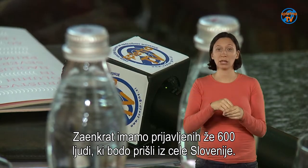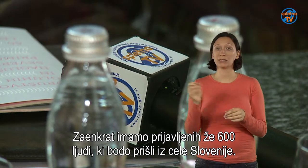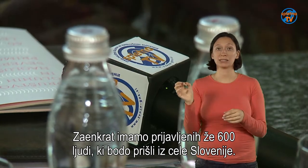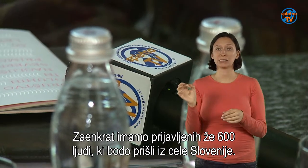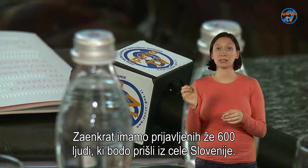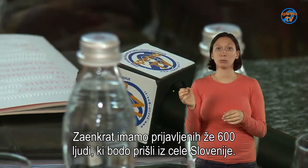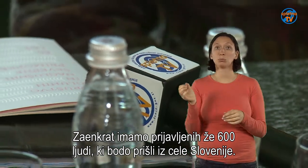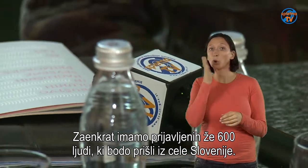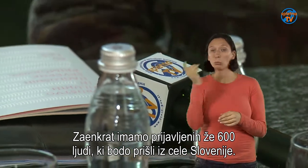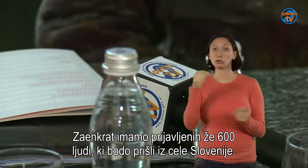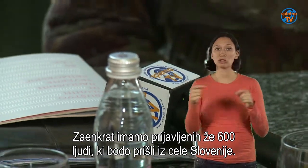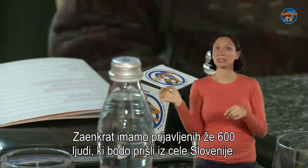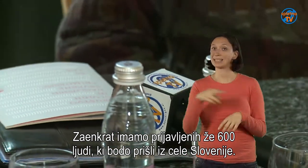cele Slovenije.